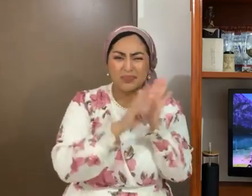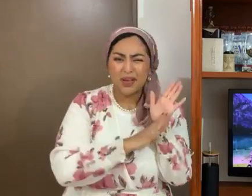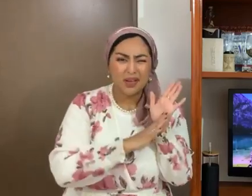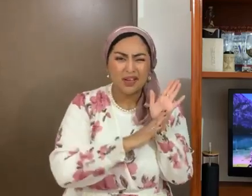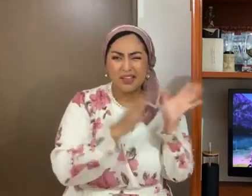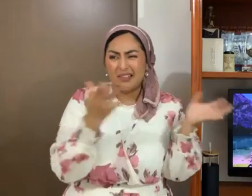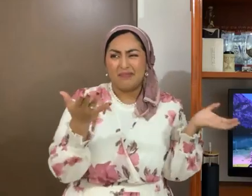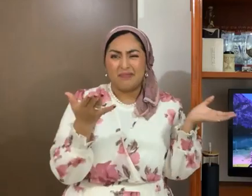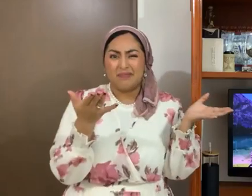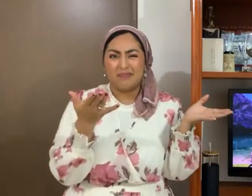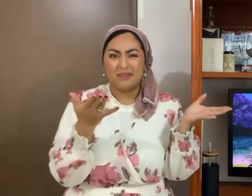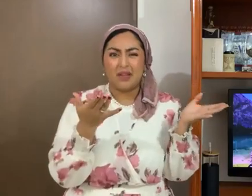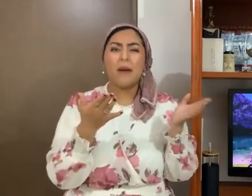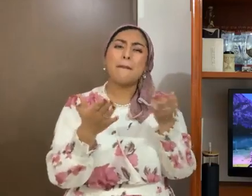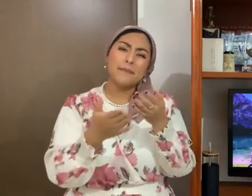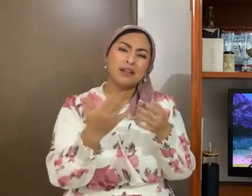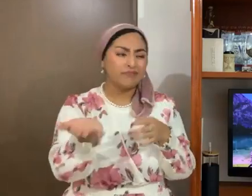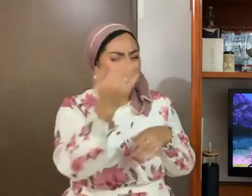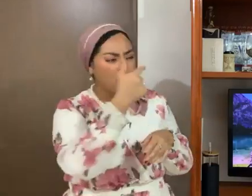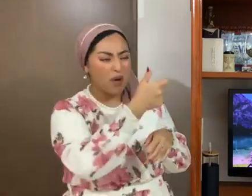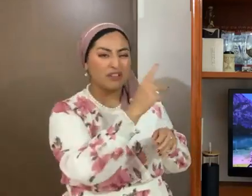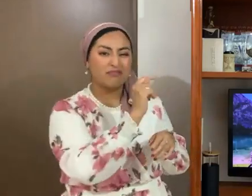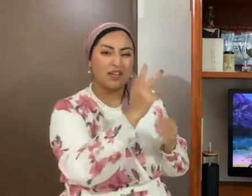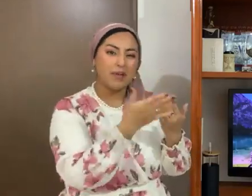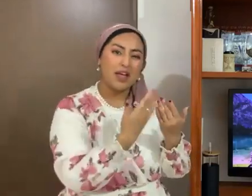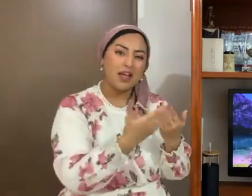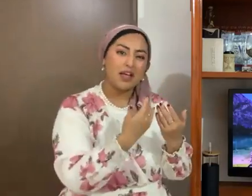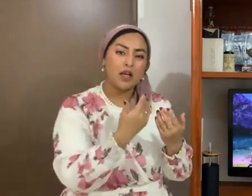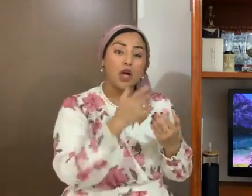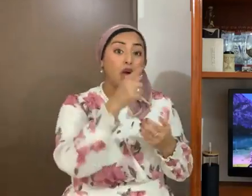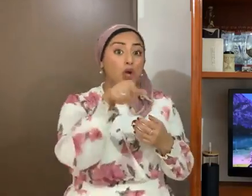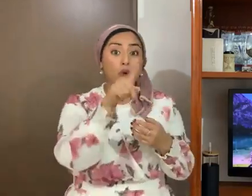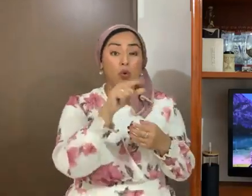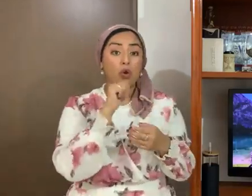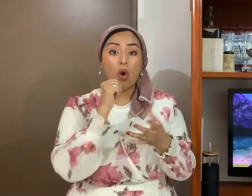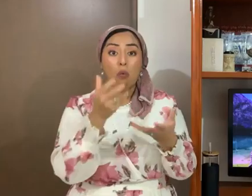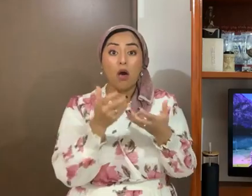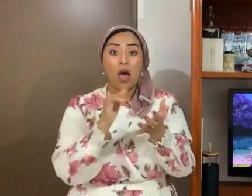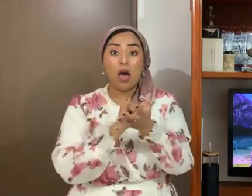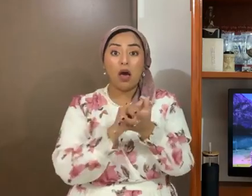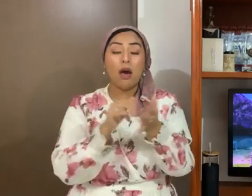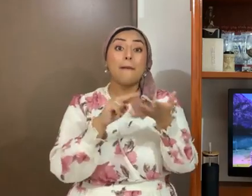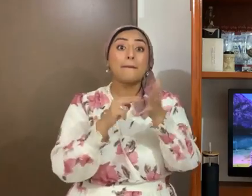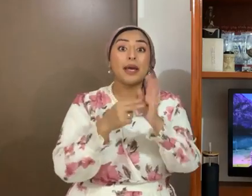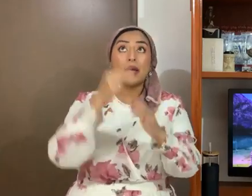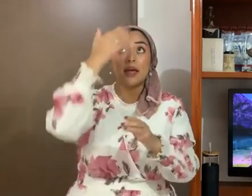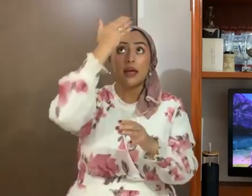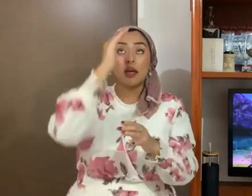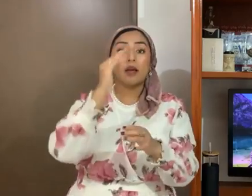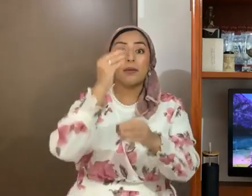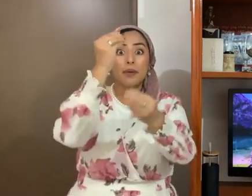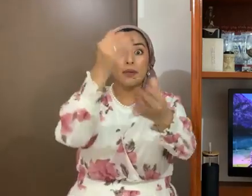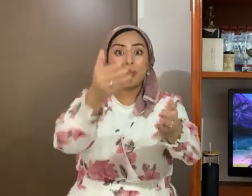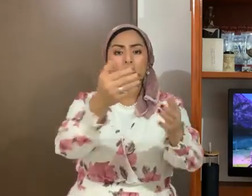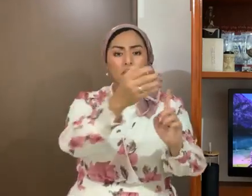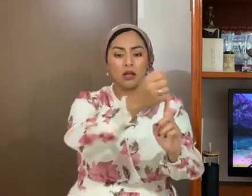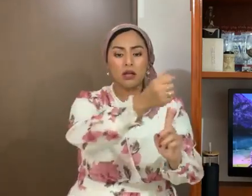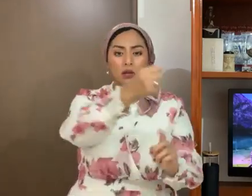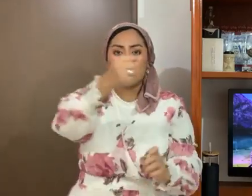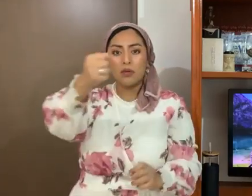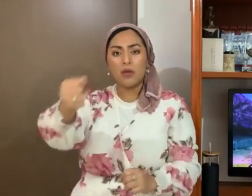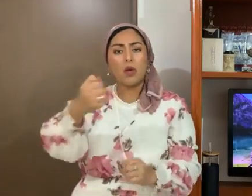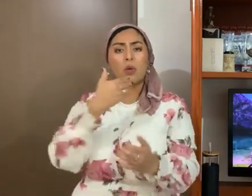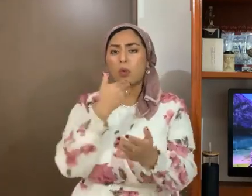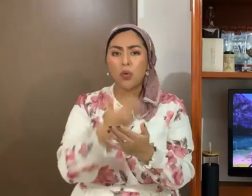Biblia? Eso no es normal, mira, mejor vamos a ver la televisión. Pero tú no vas a querer eso. ¿Eso qué quiere decir? Que el Eterno te está apartando. Y está